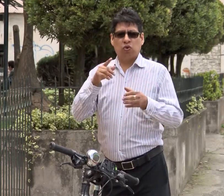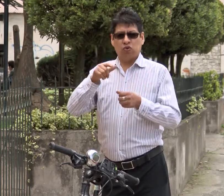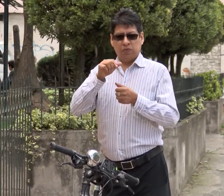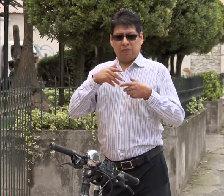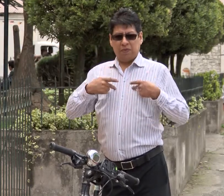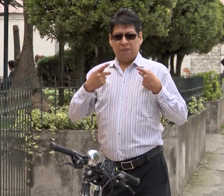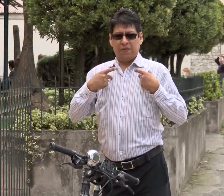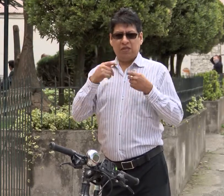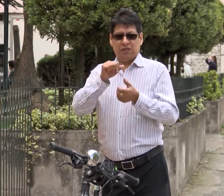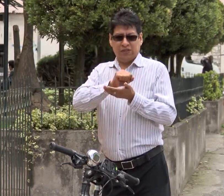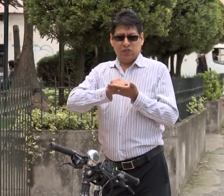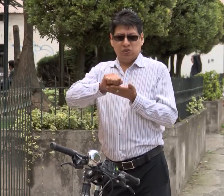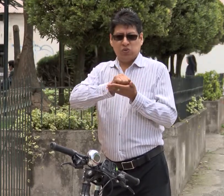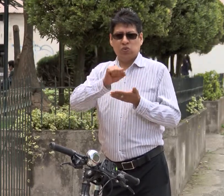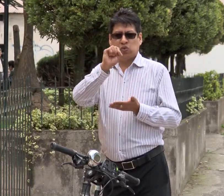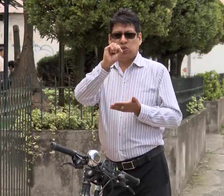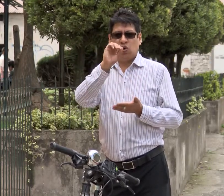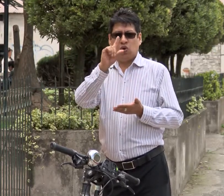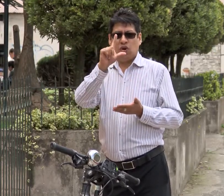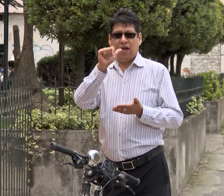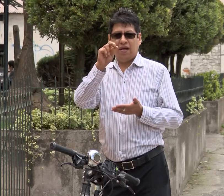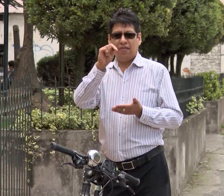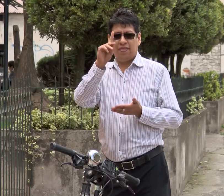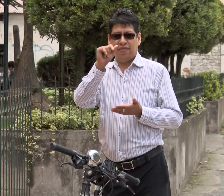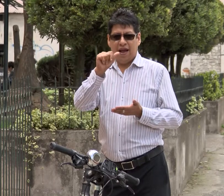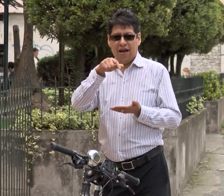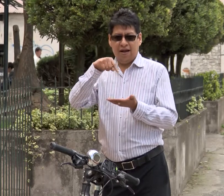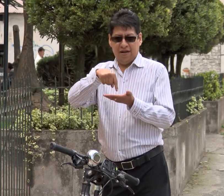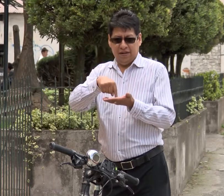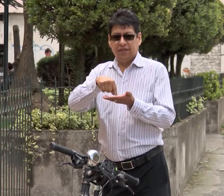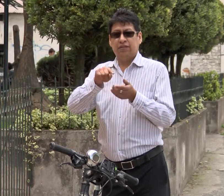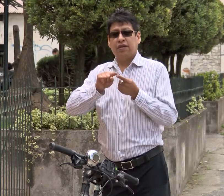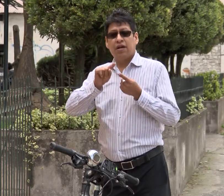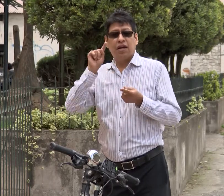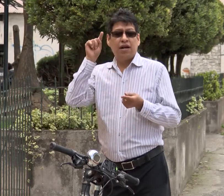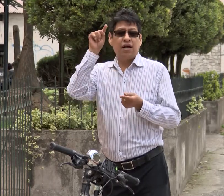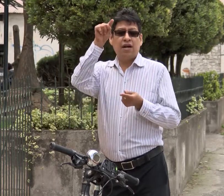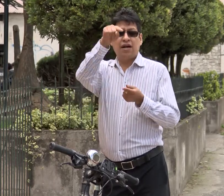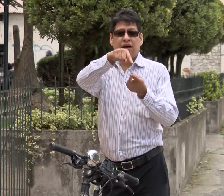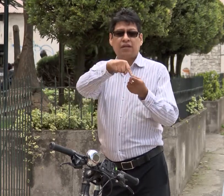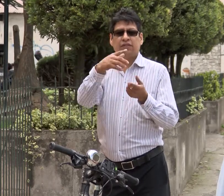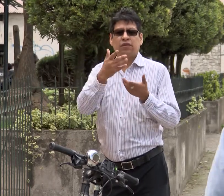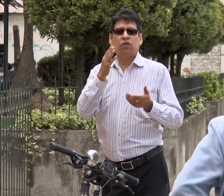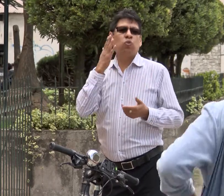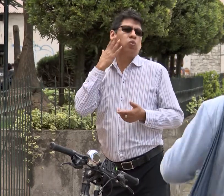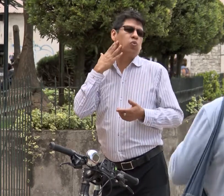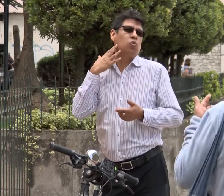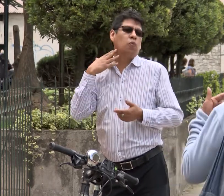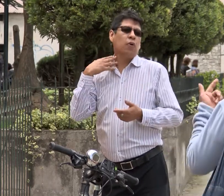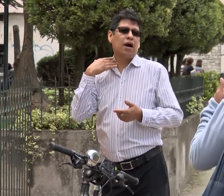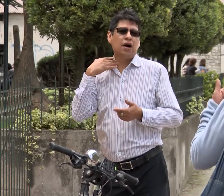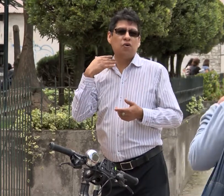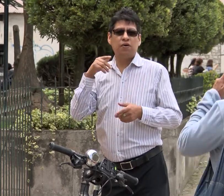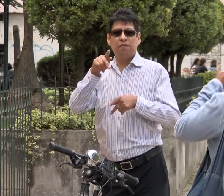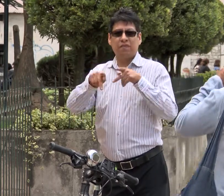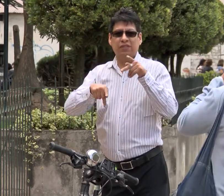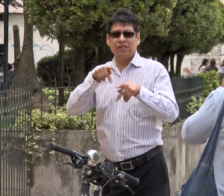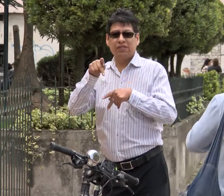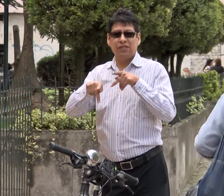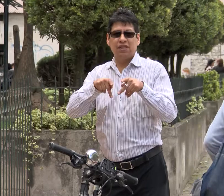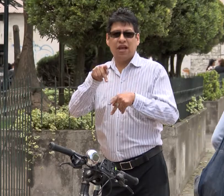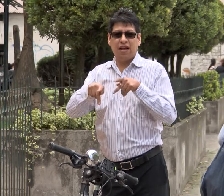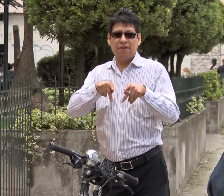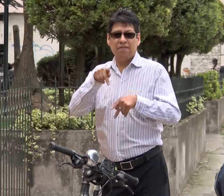grasa y clear sin ningún problema lo puede dominar esta práctica nació de mi propia iniciativa